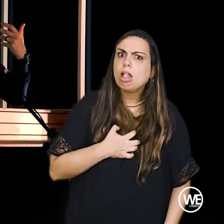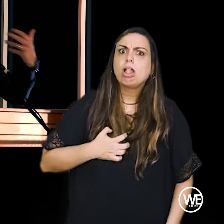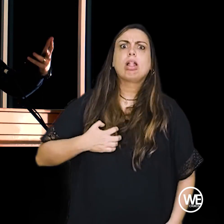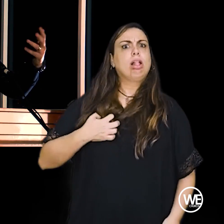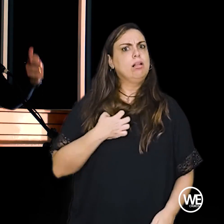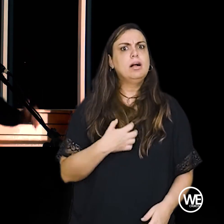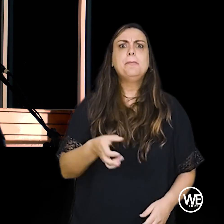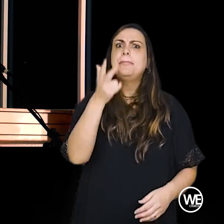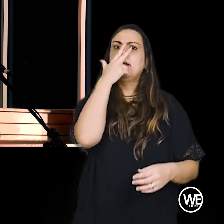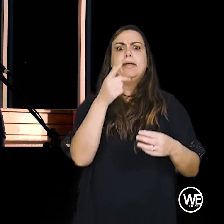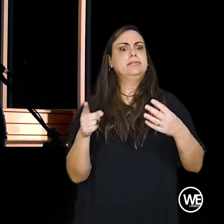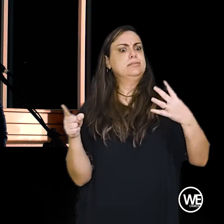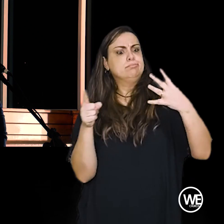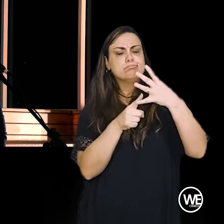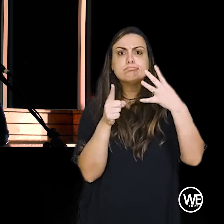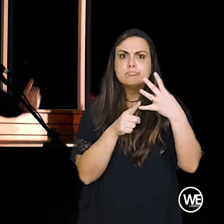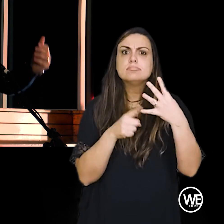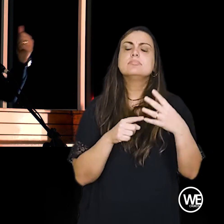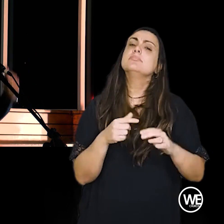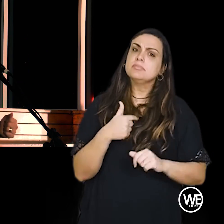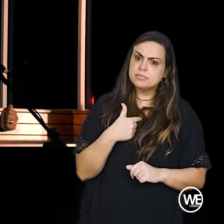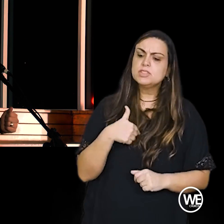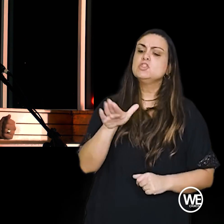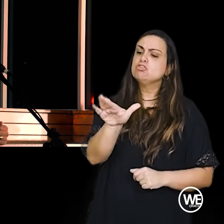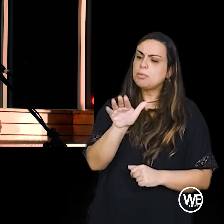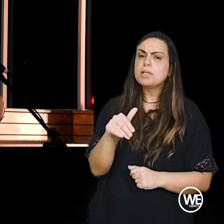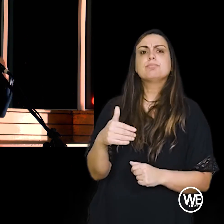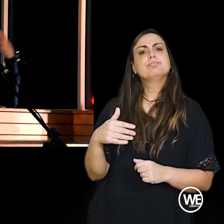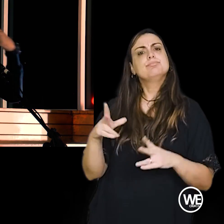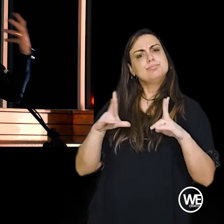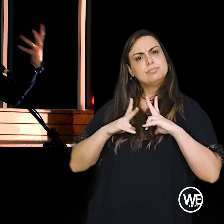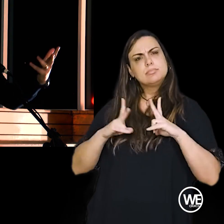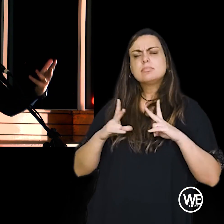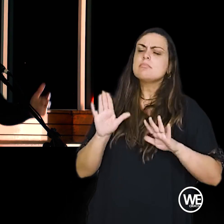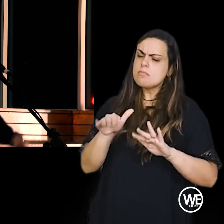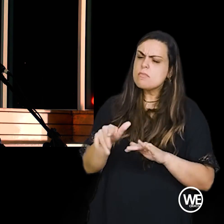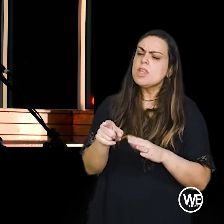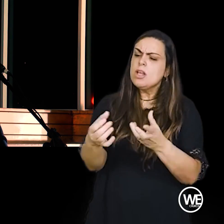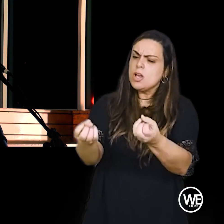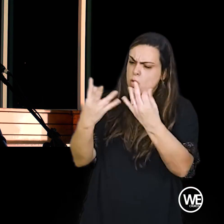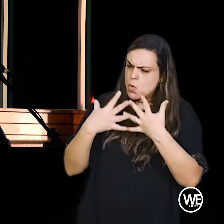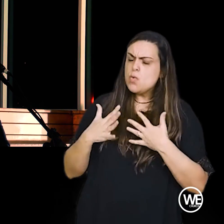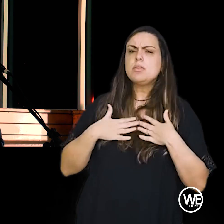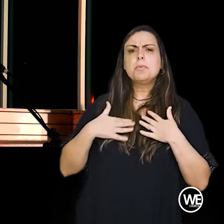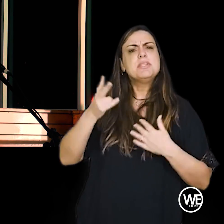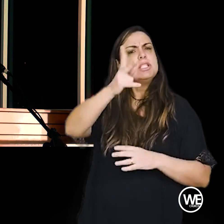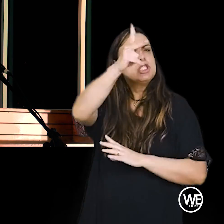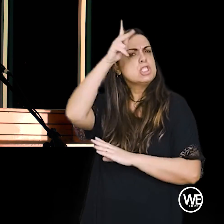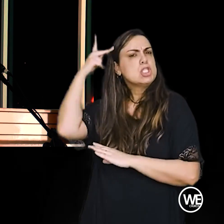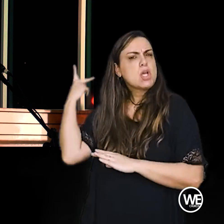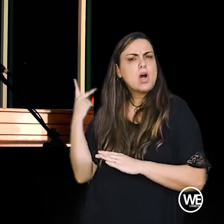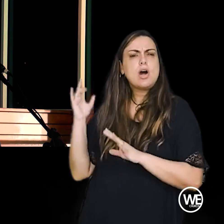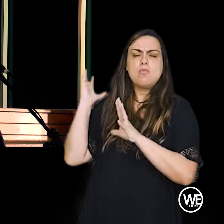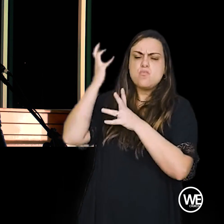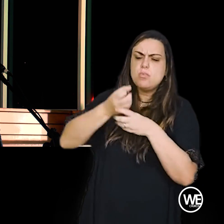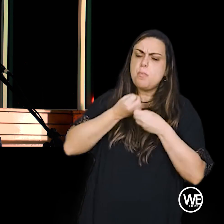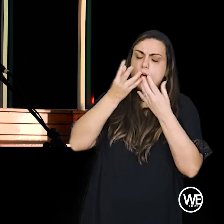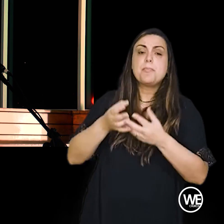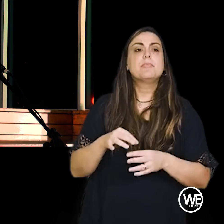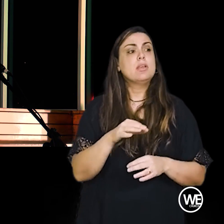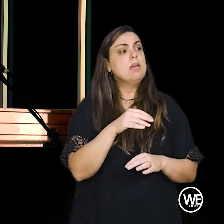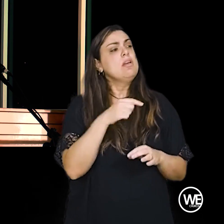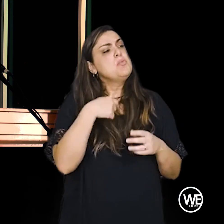um quarto passo. Aí eu chamei ele para conversar e pedi para ele contar a história dele. E ele contou a história, eu falei, eu preciso de